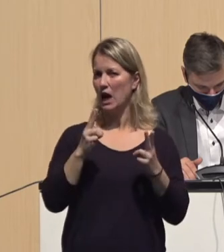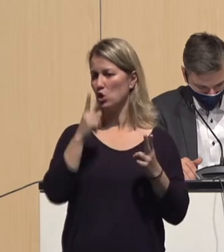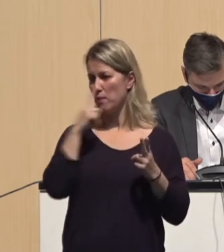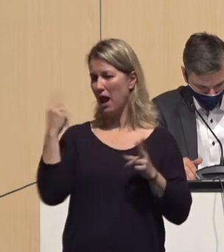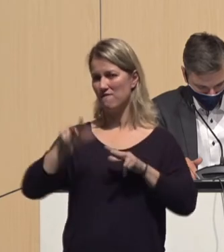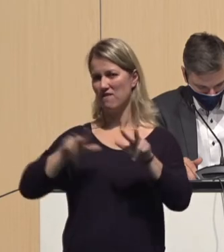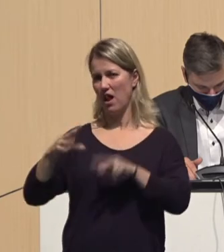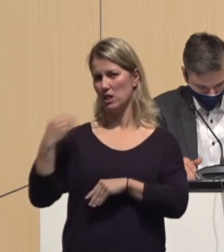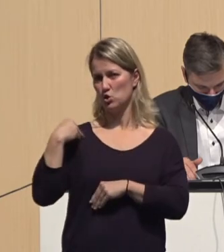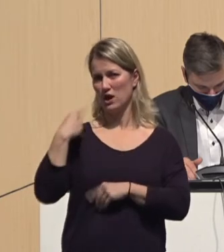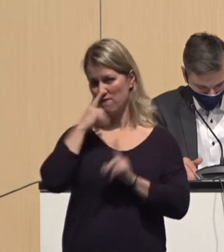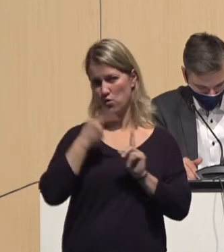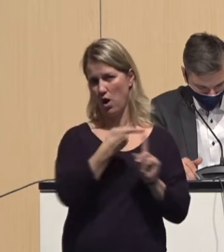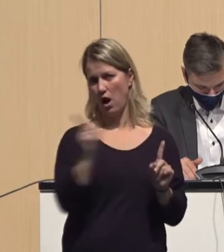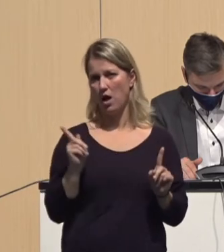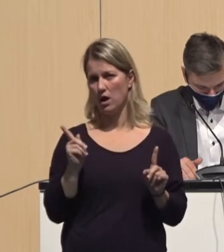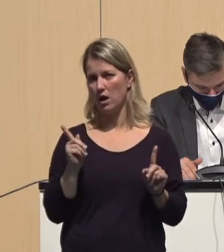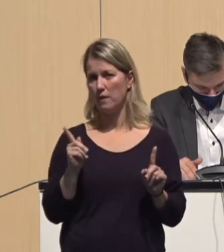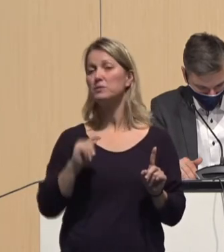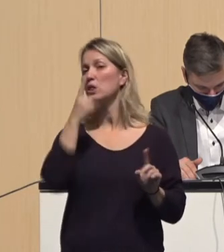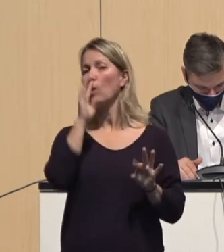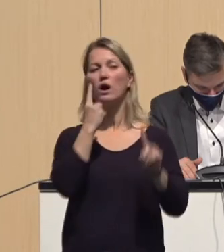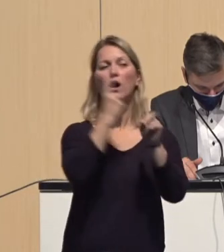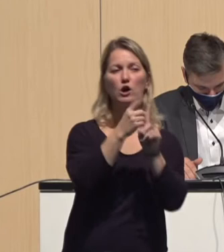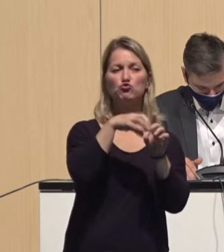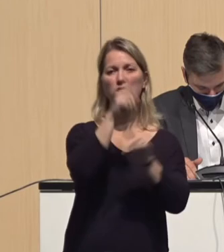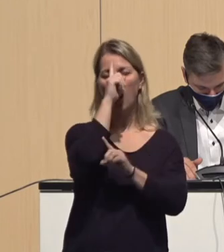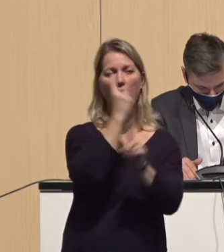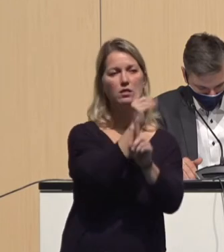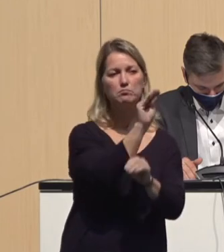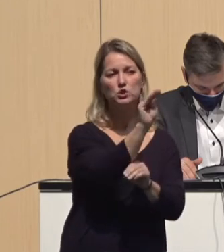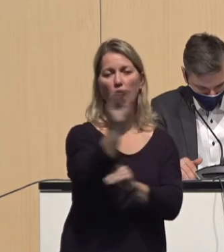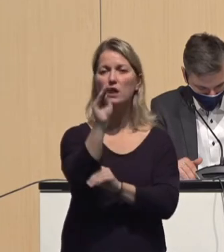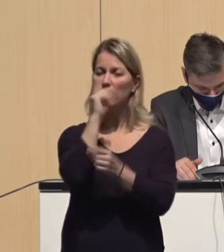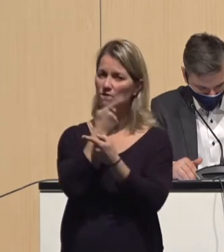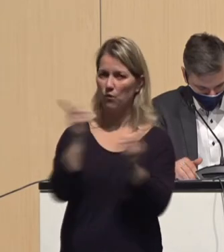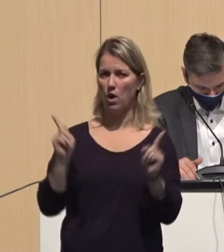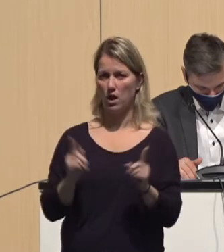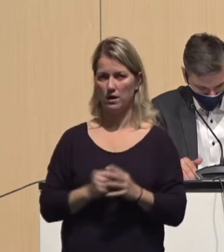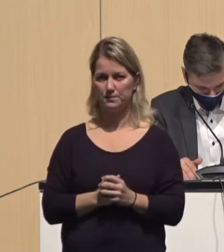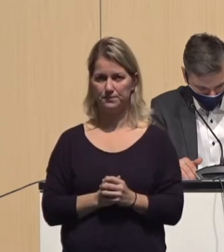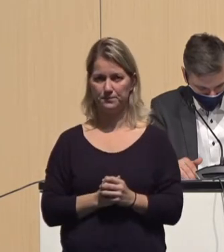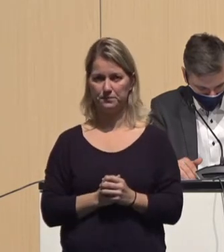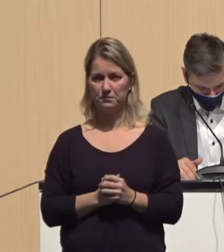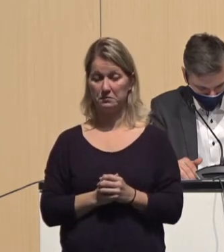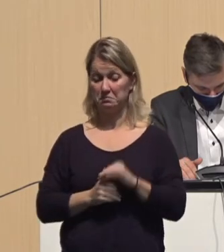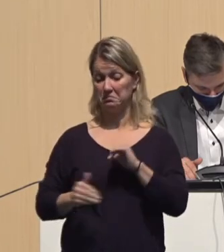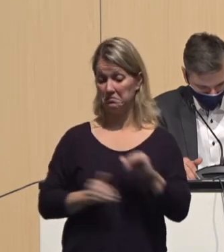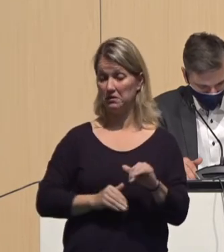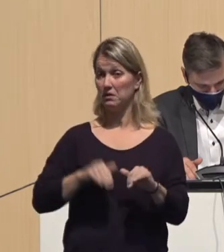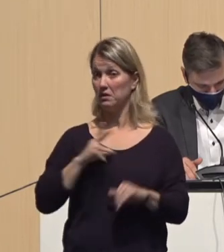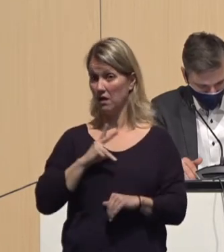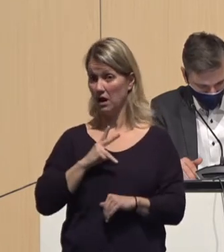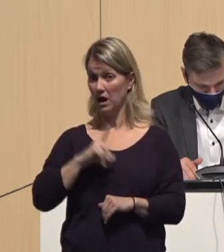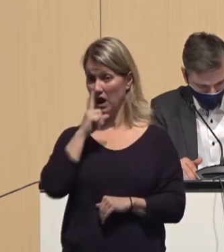einzelnen Mail dann an den einen oder anderen Stadtrat nochmal vorgetragen werden. Und ist zu erwarten, dass diese Mehraufwendungen